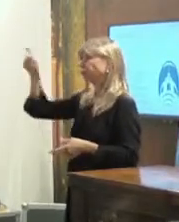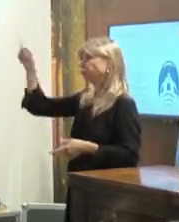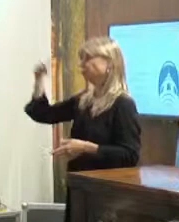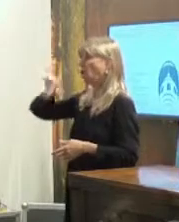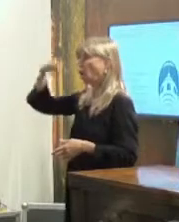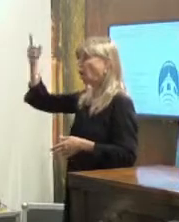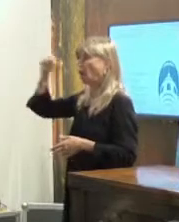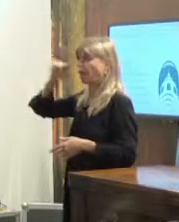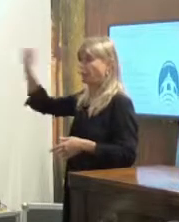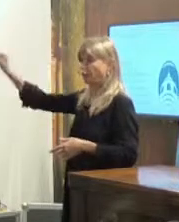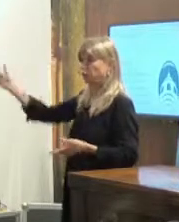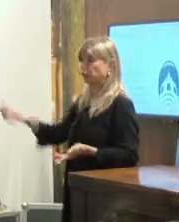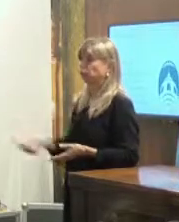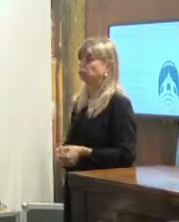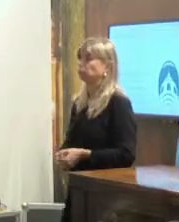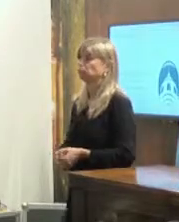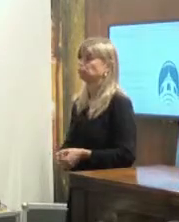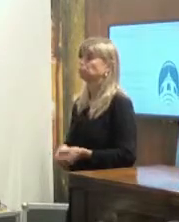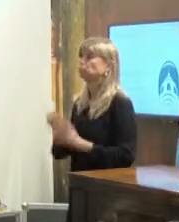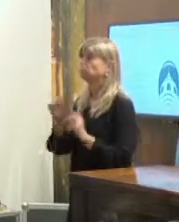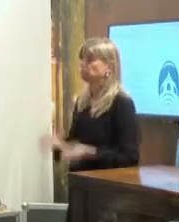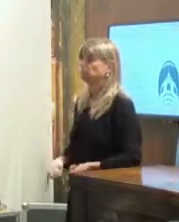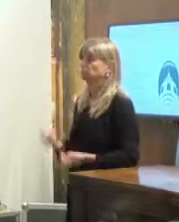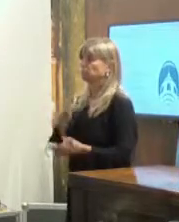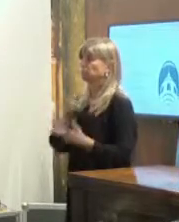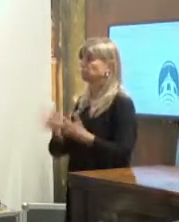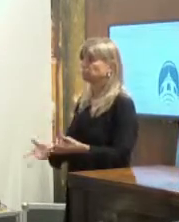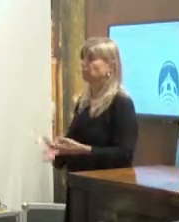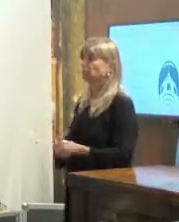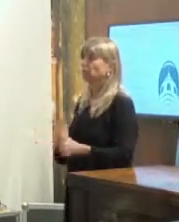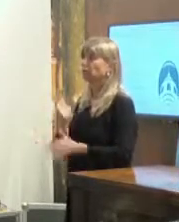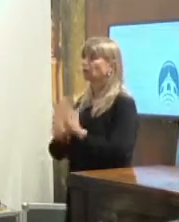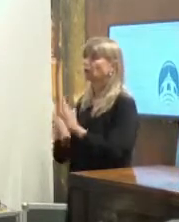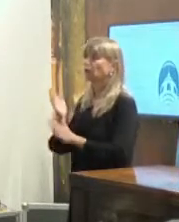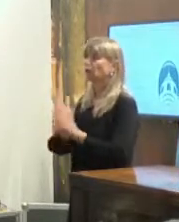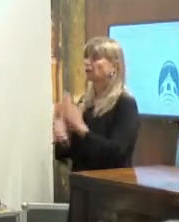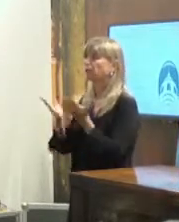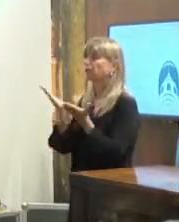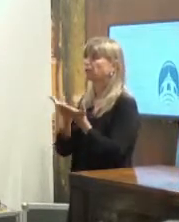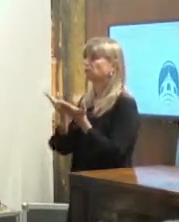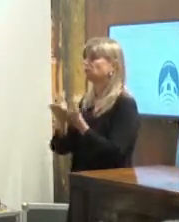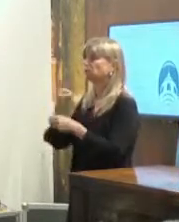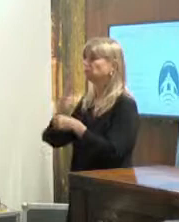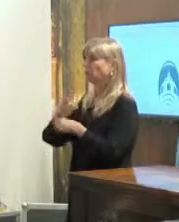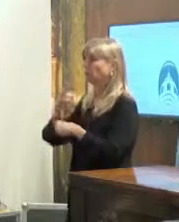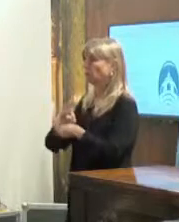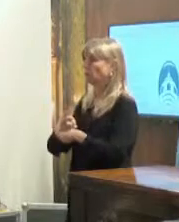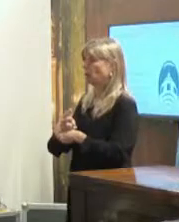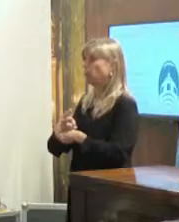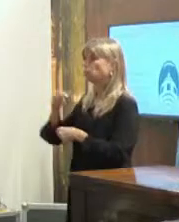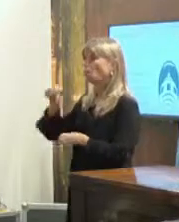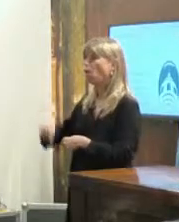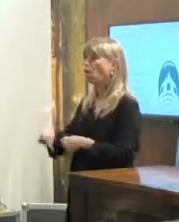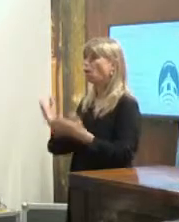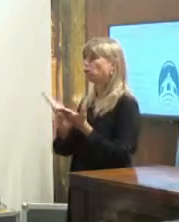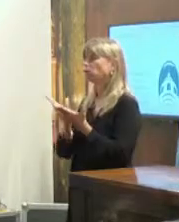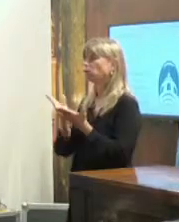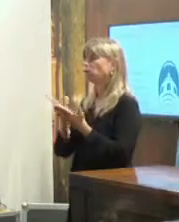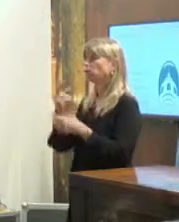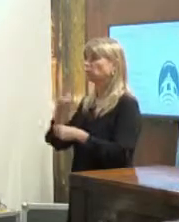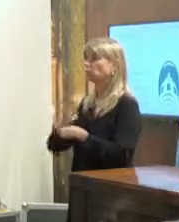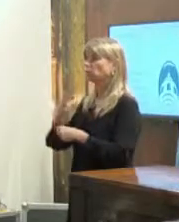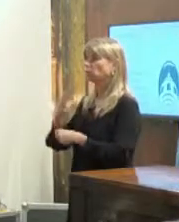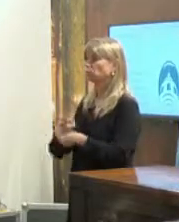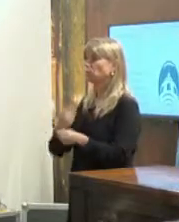otra línea. También estamos diciendo gratuidad para los estudiantes secundarios. Hoy los estudiantes